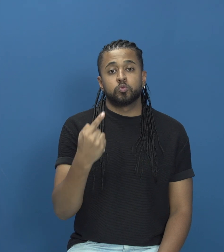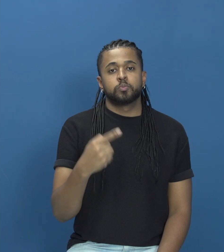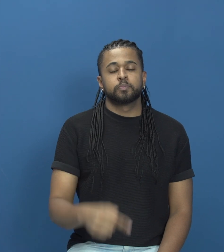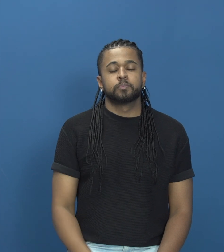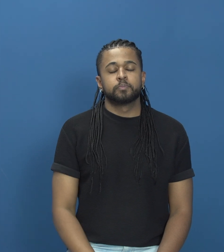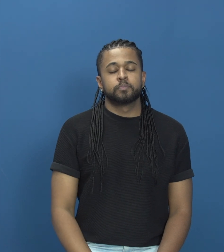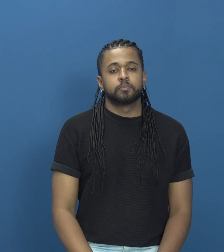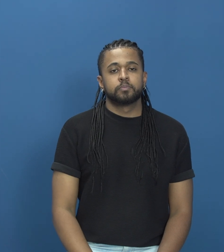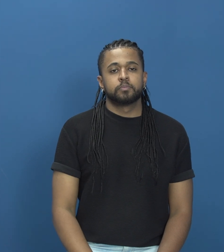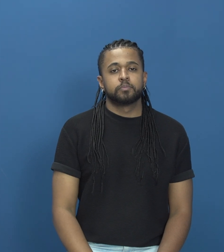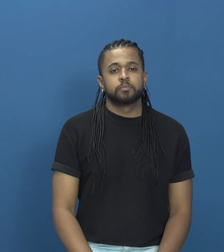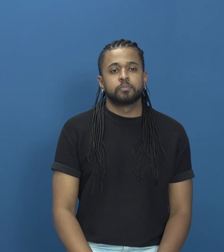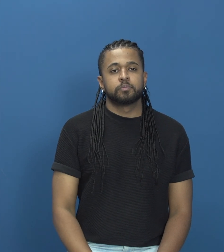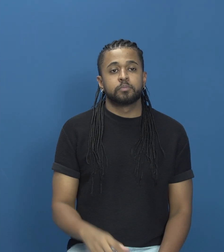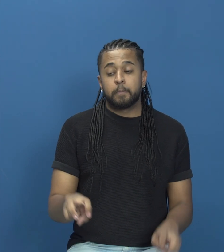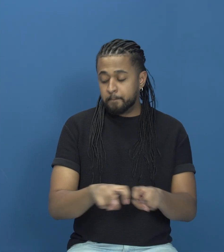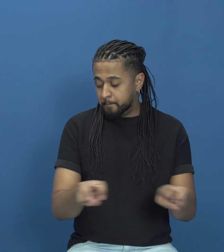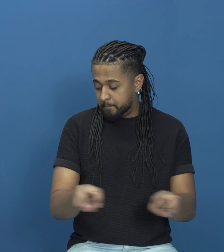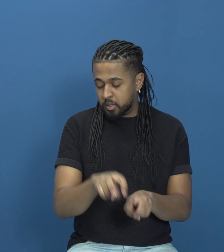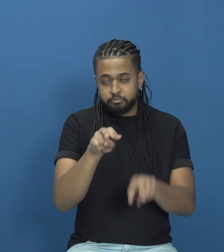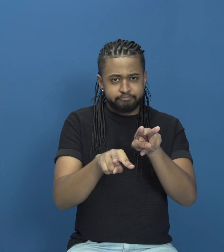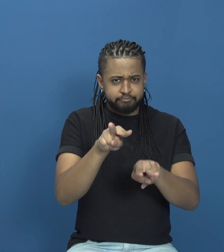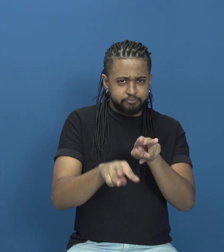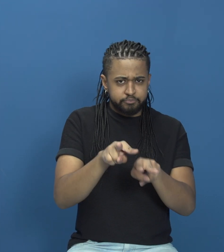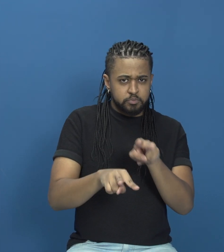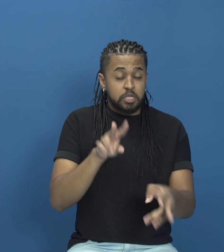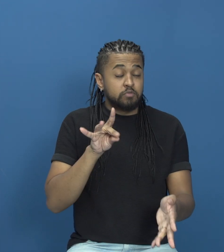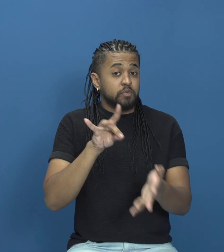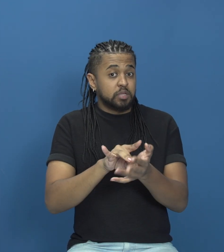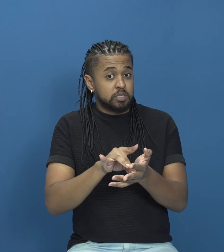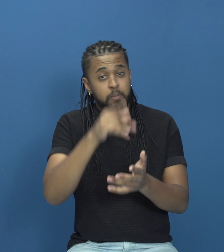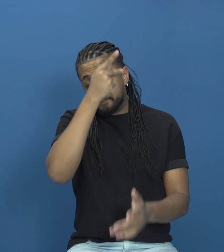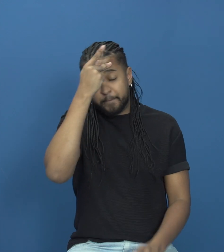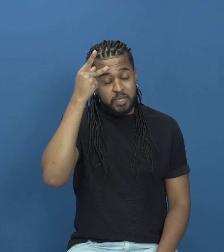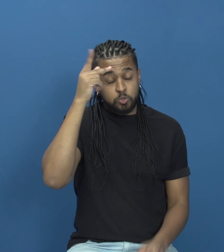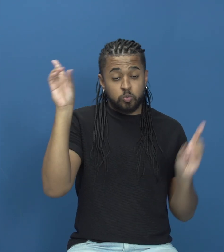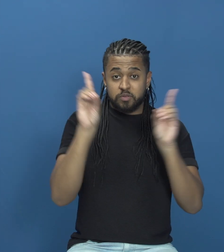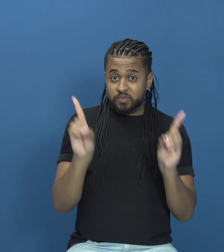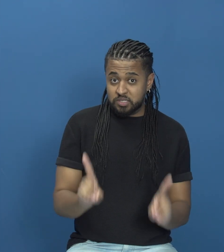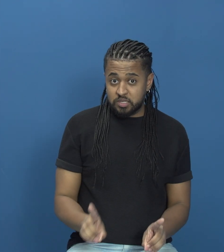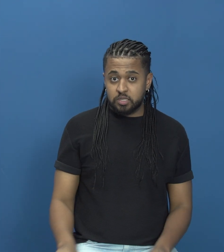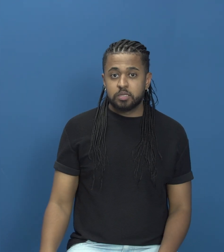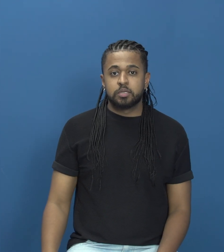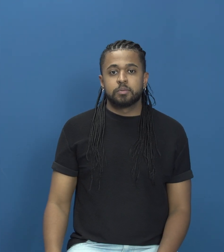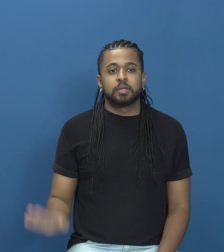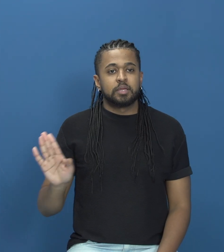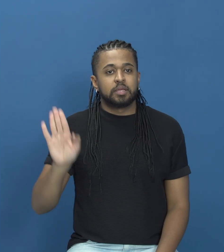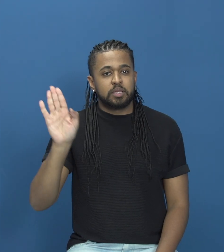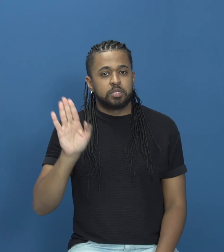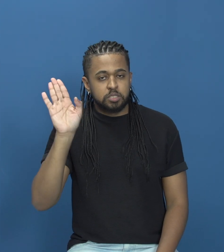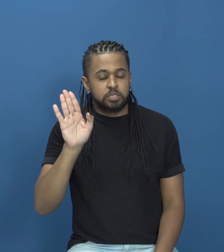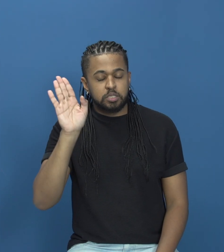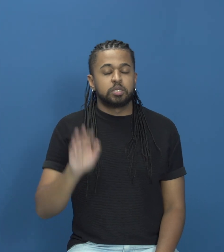11.9.2.1. A critério das bancas de verificação e validação de pessoas com deficiência, os